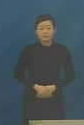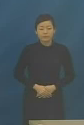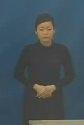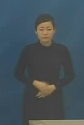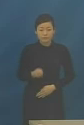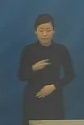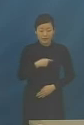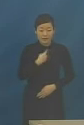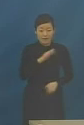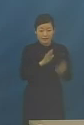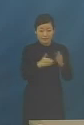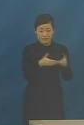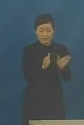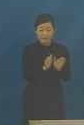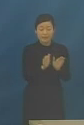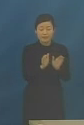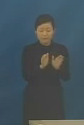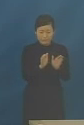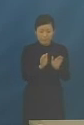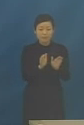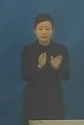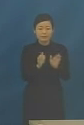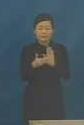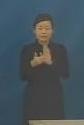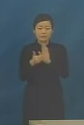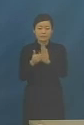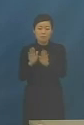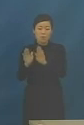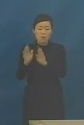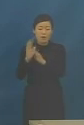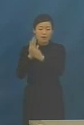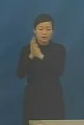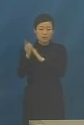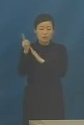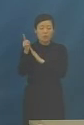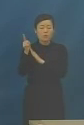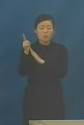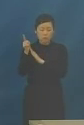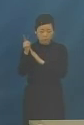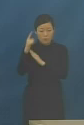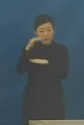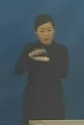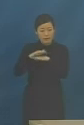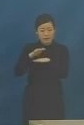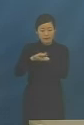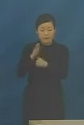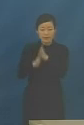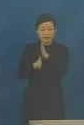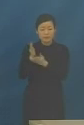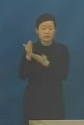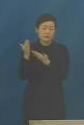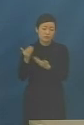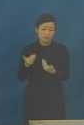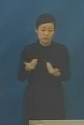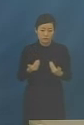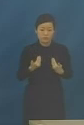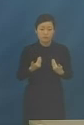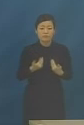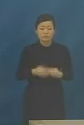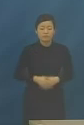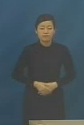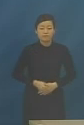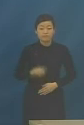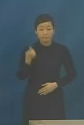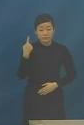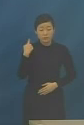防衛省の方からも今回の配備についての考え方を改めて聞くことになります昨日まあ